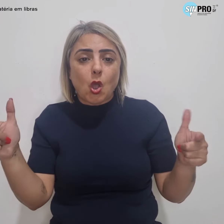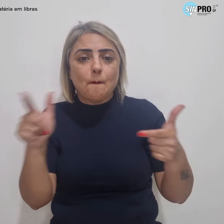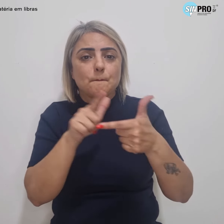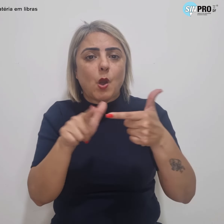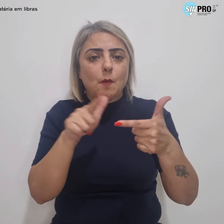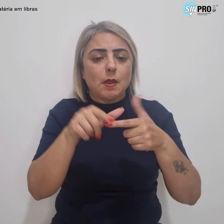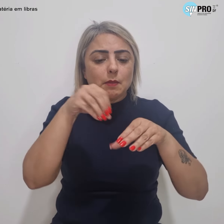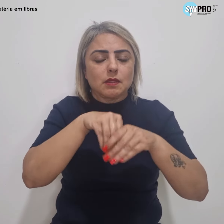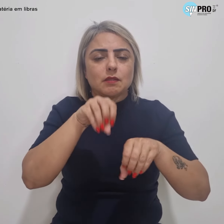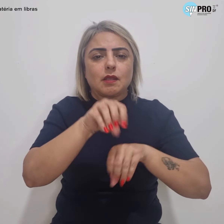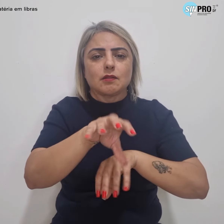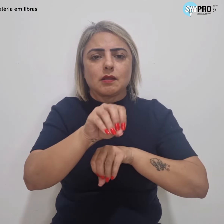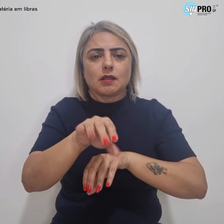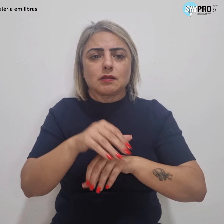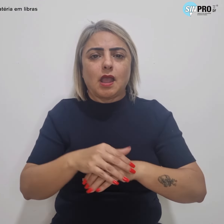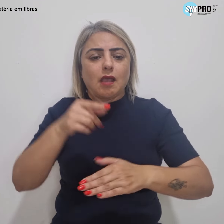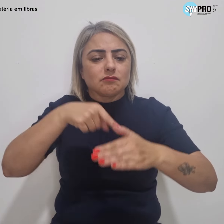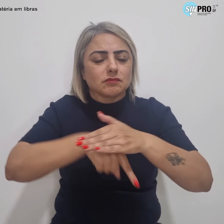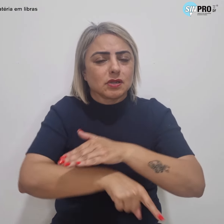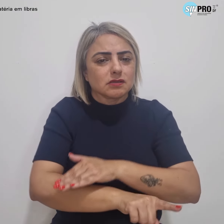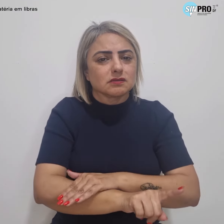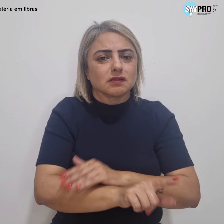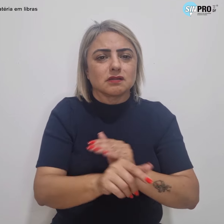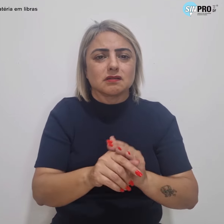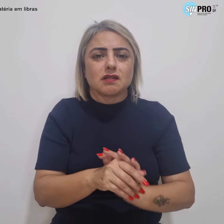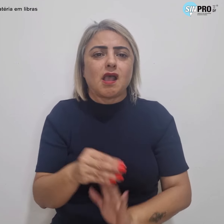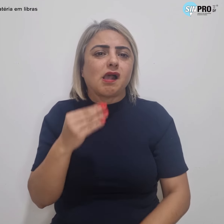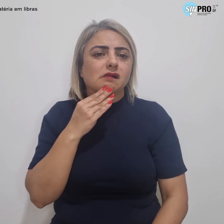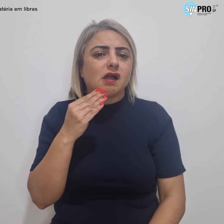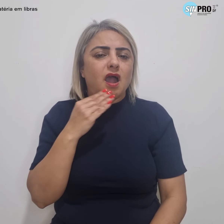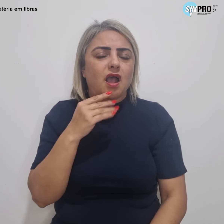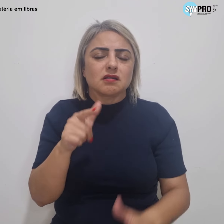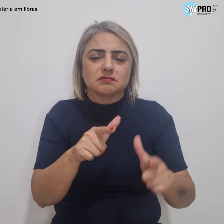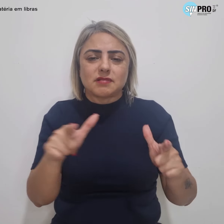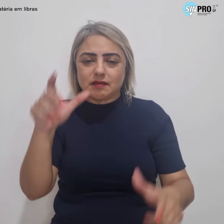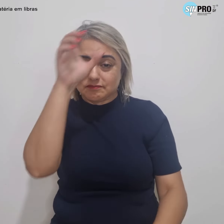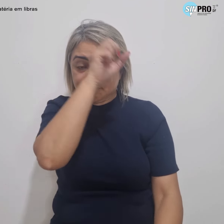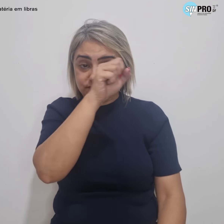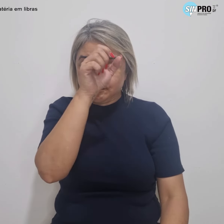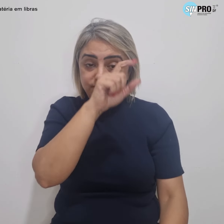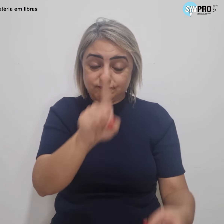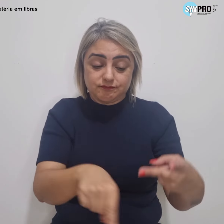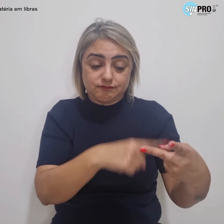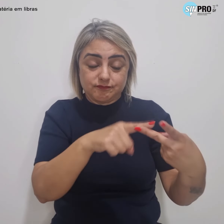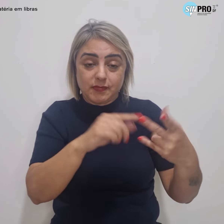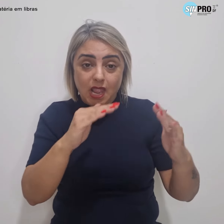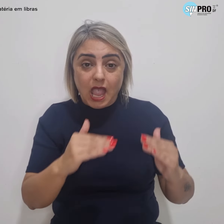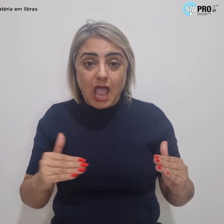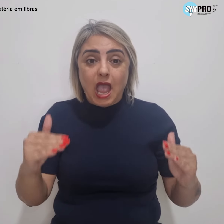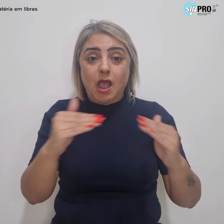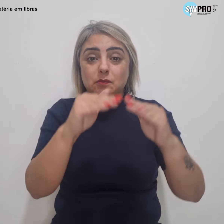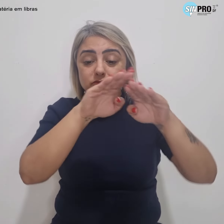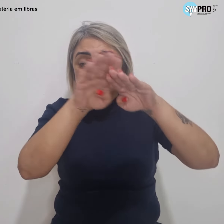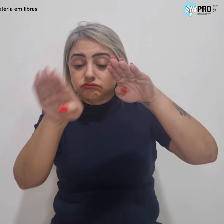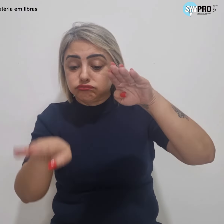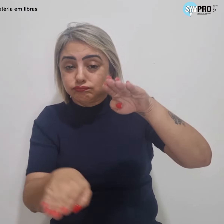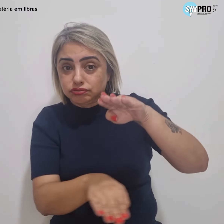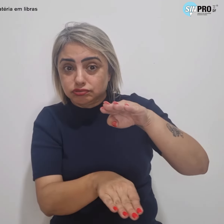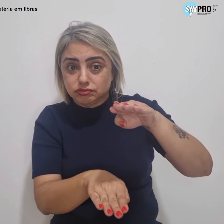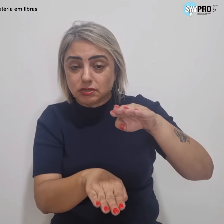Aprofundou lacunas de aprendizagem, aumentou desigualdades, uma vez